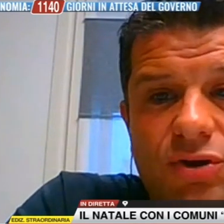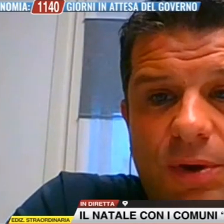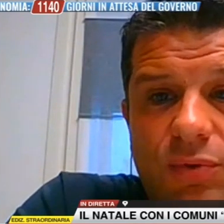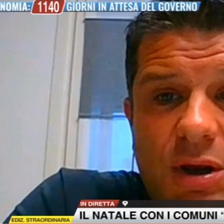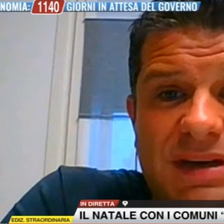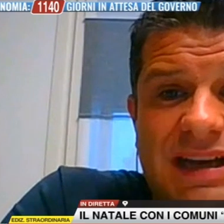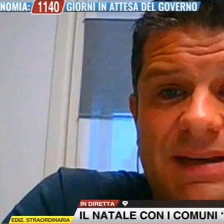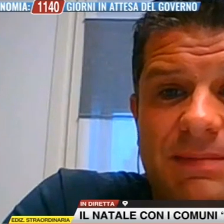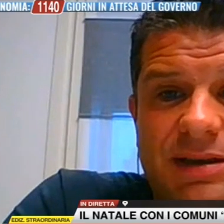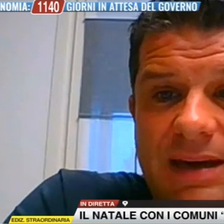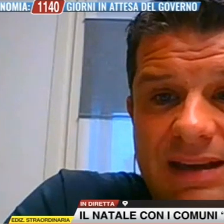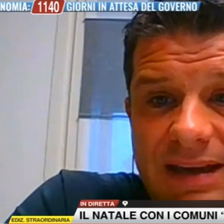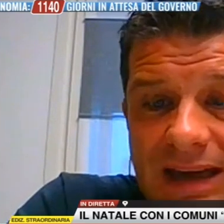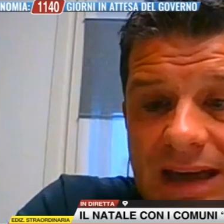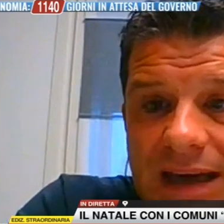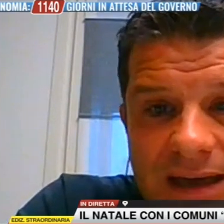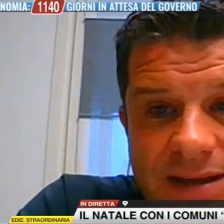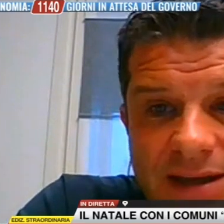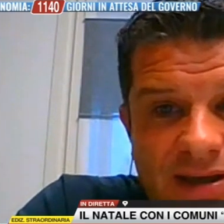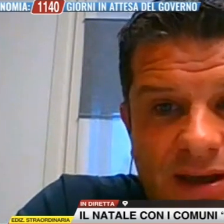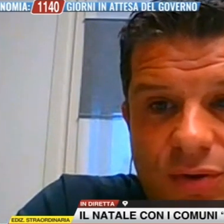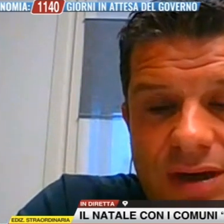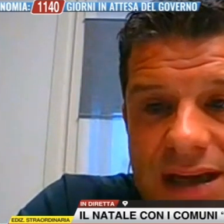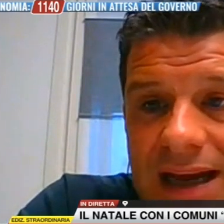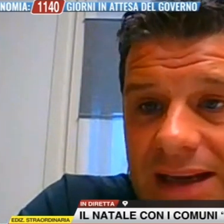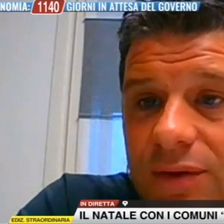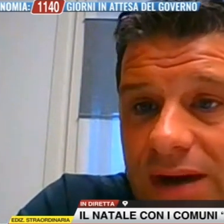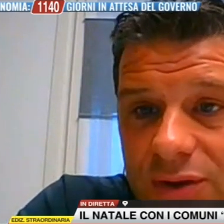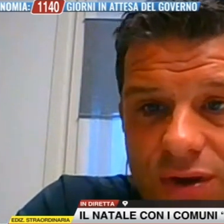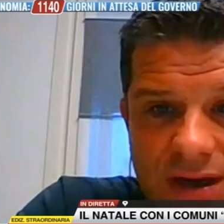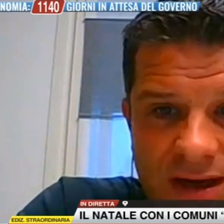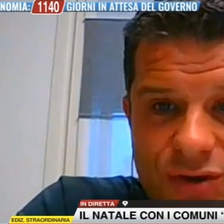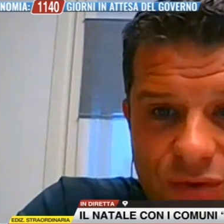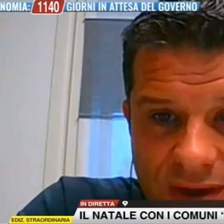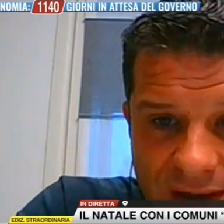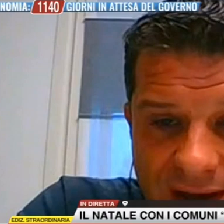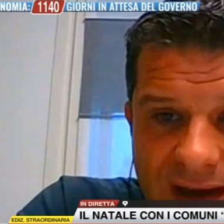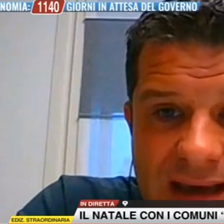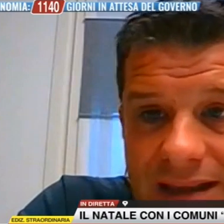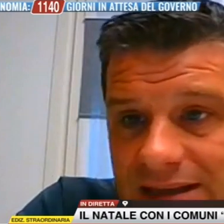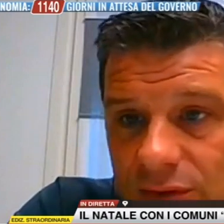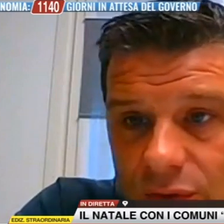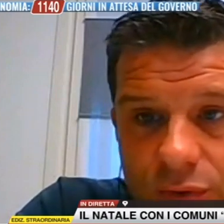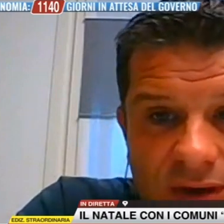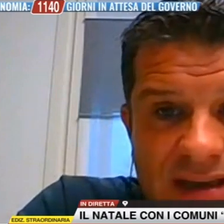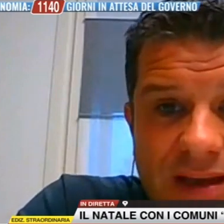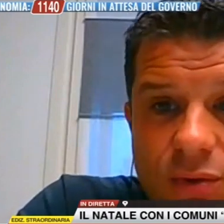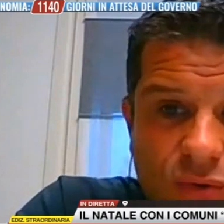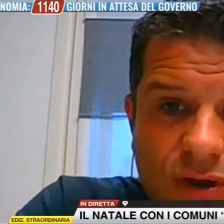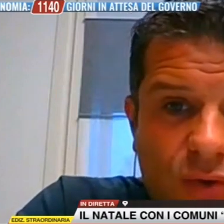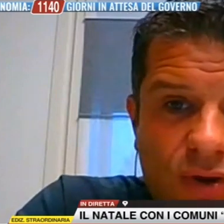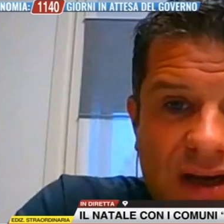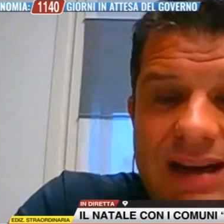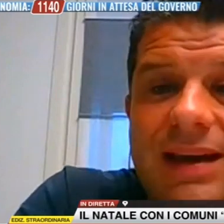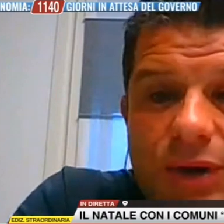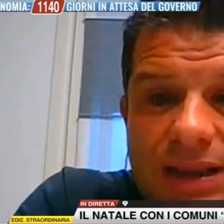Consiglio, soprattutto che basterebbe semplicemente che stringesse attorno a sé i governatori delle regioni e chiedesse desse ad ognuno di